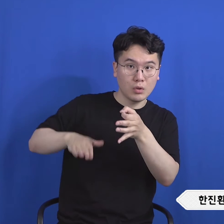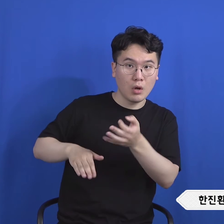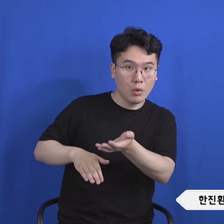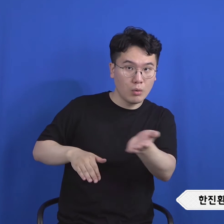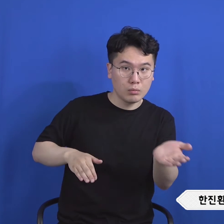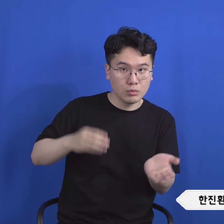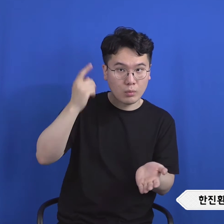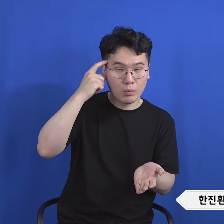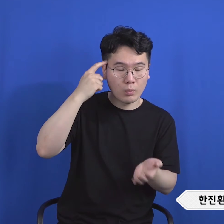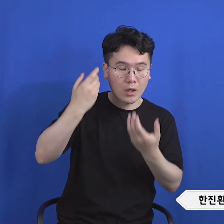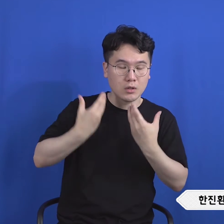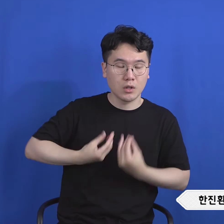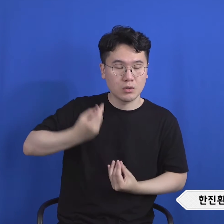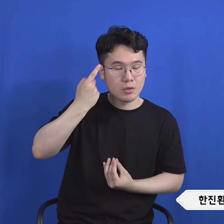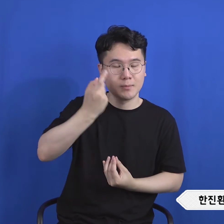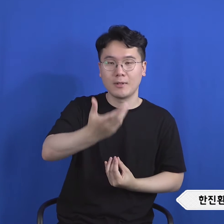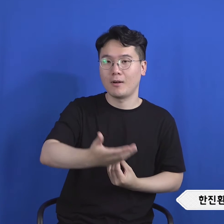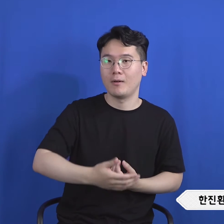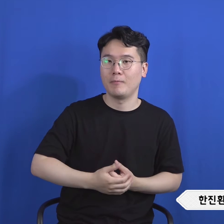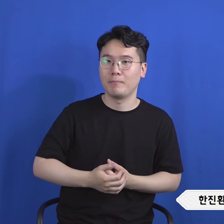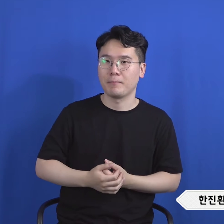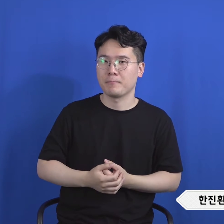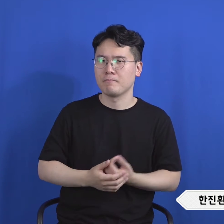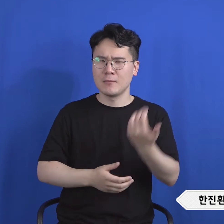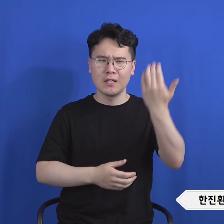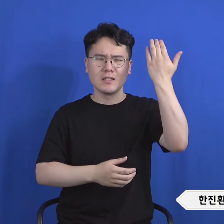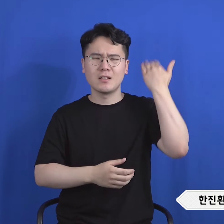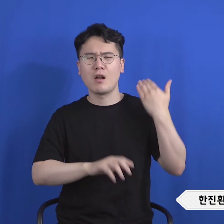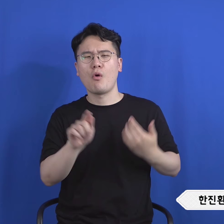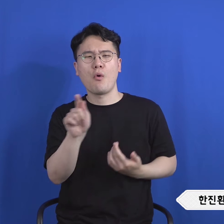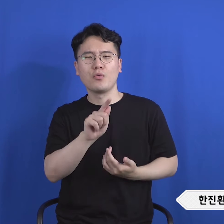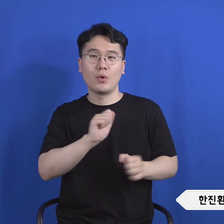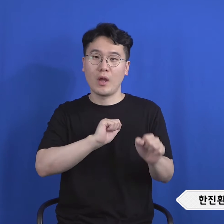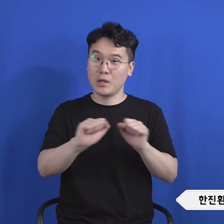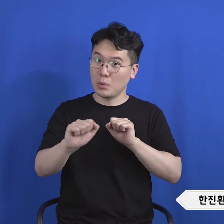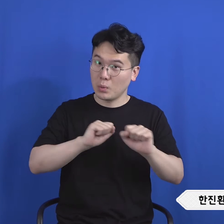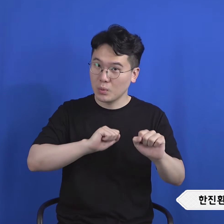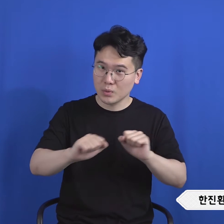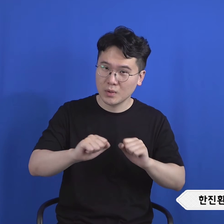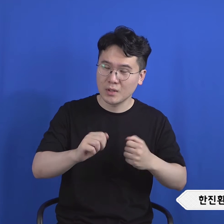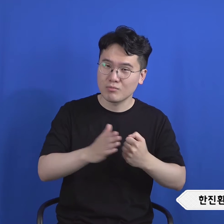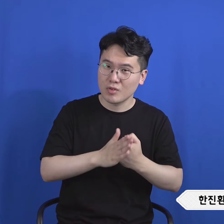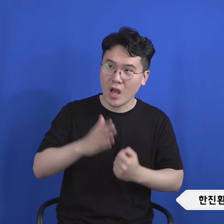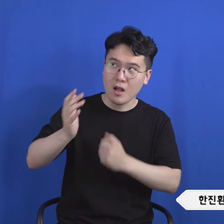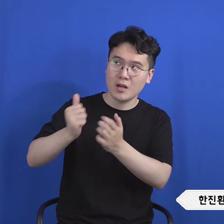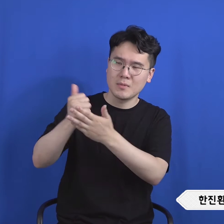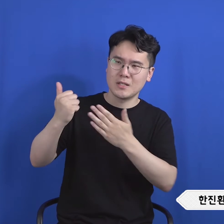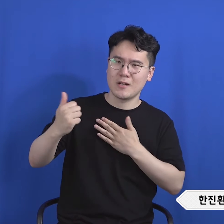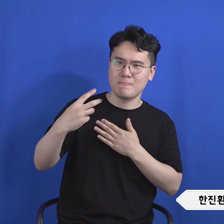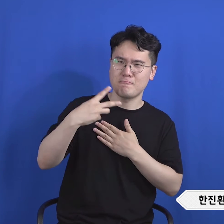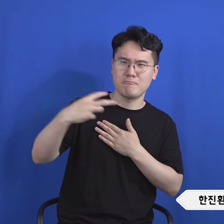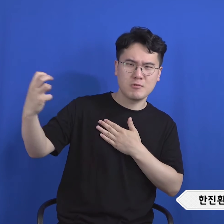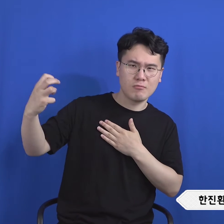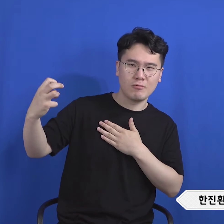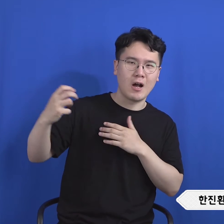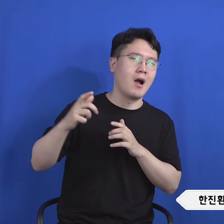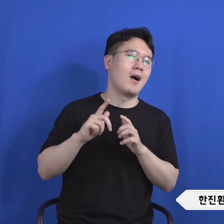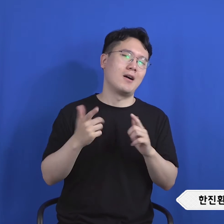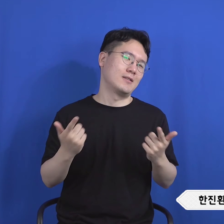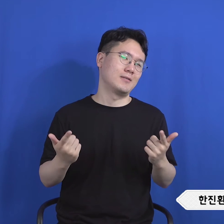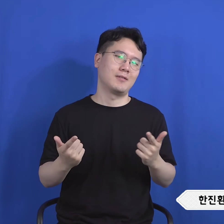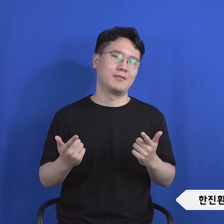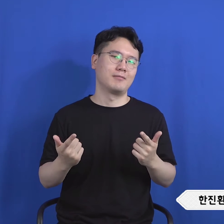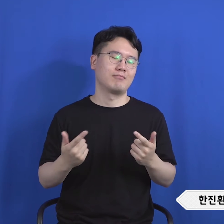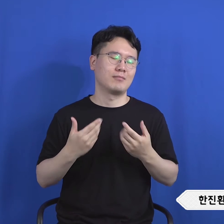것입니까? 지난날에 내가 한 어떤 행동도 그것 때문에 하나님이 나를 덜 사랑하지 않는데 내가